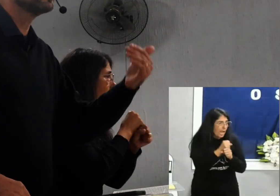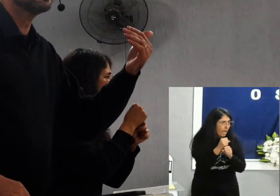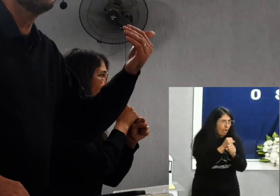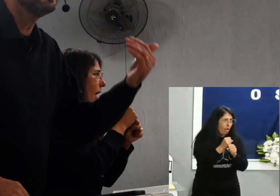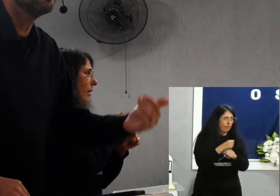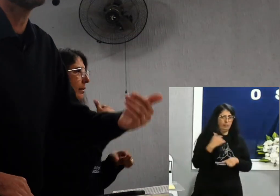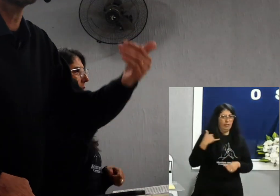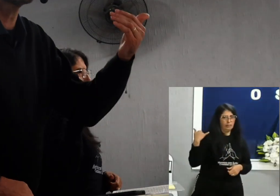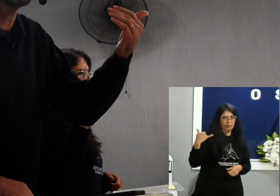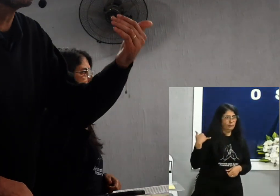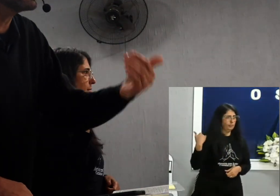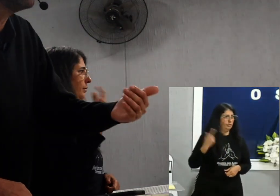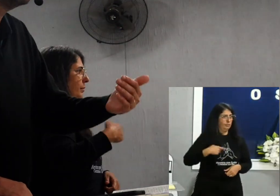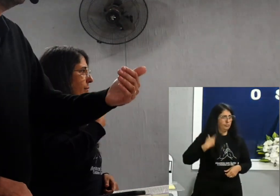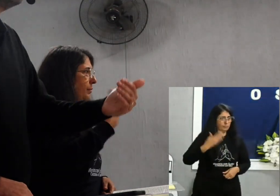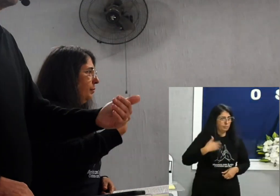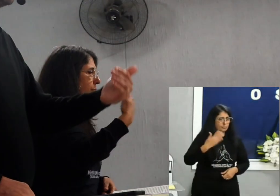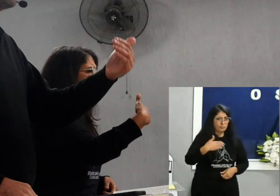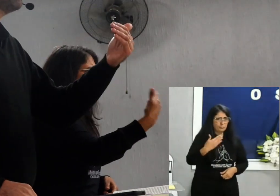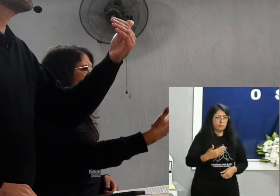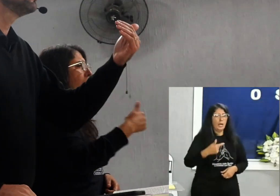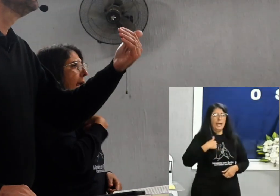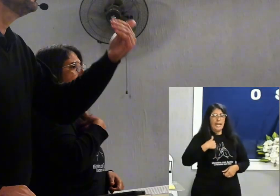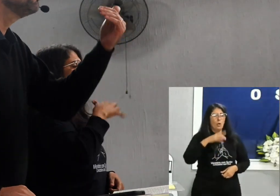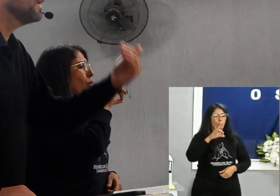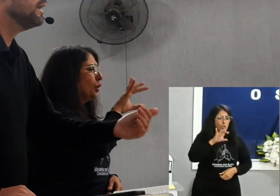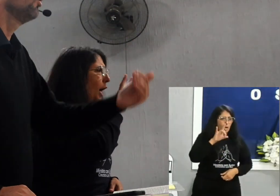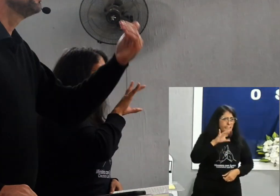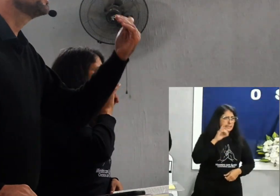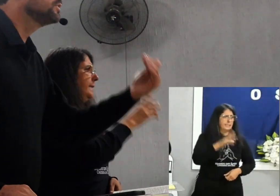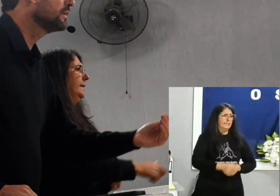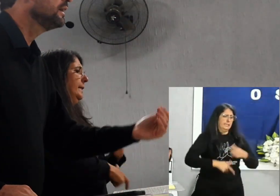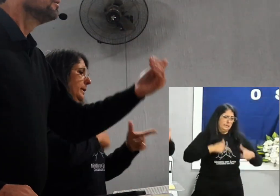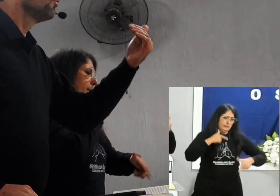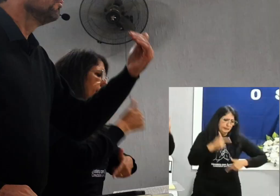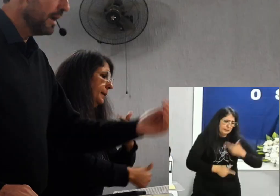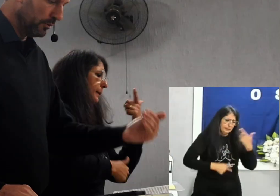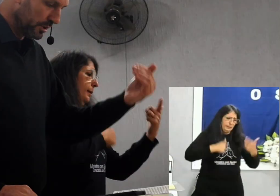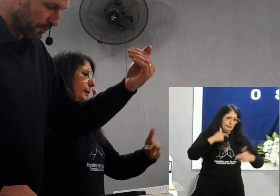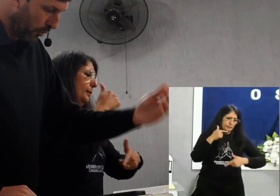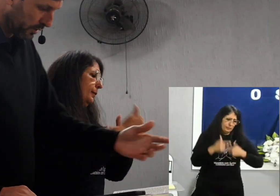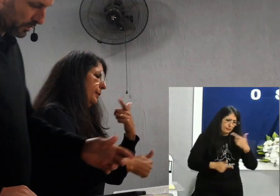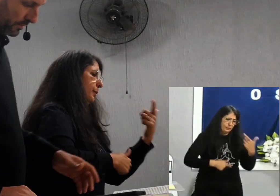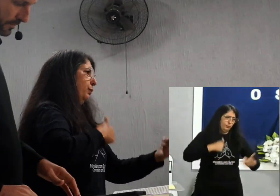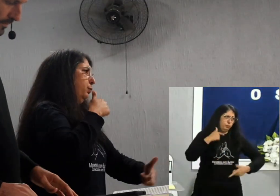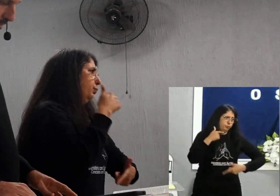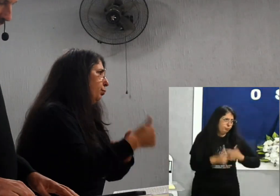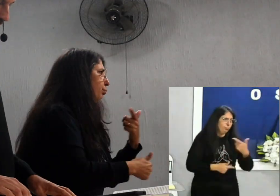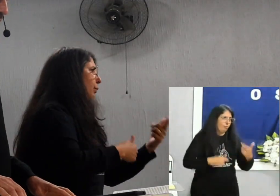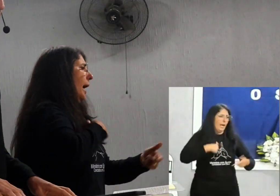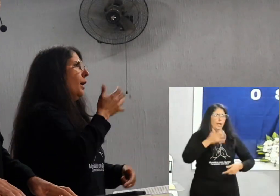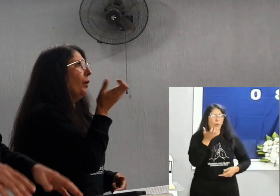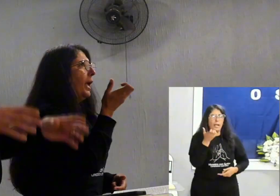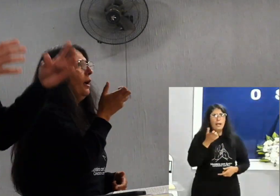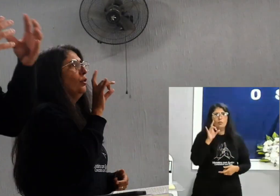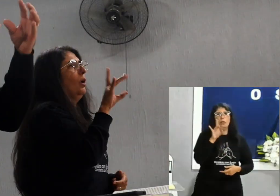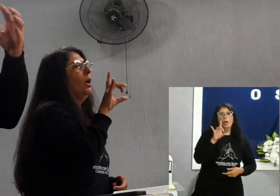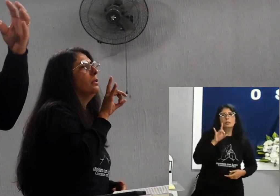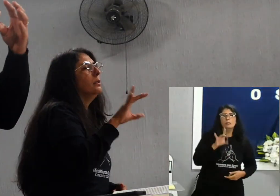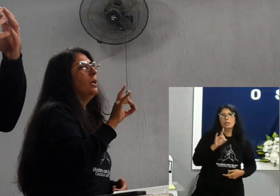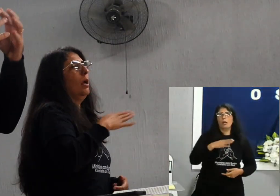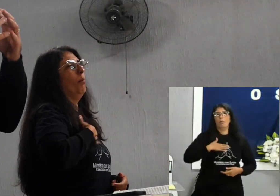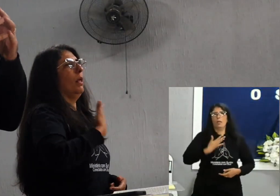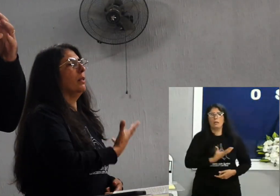não conseguiremos a salvação. Porque a salvação não é obtida por meio de esforço. E aqui